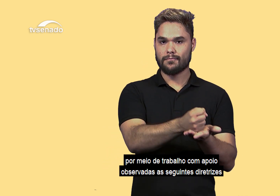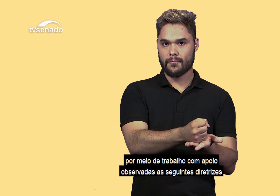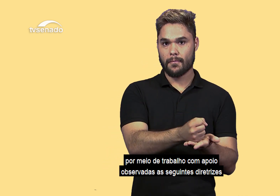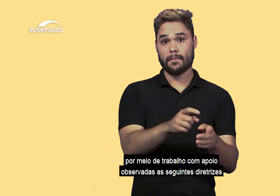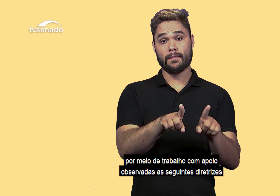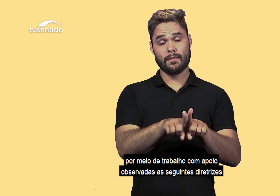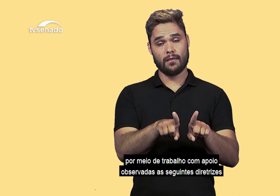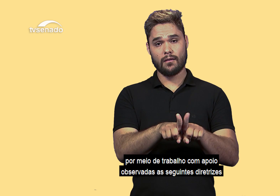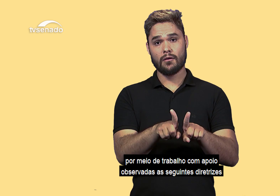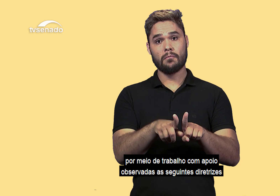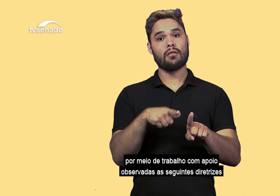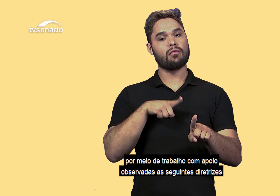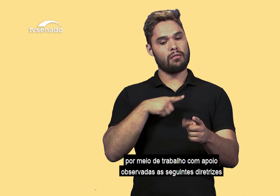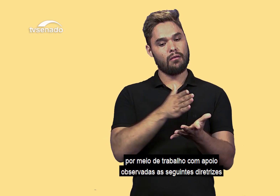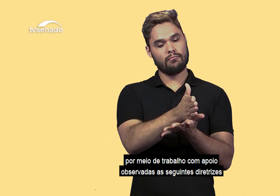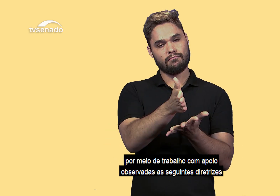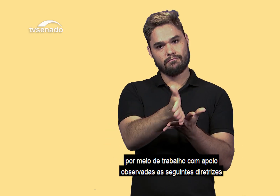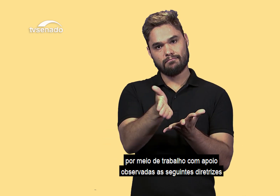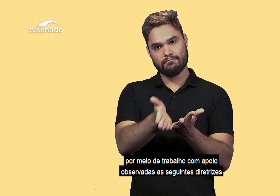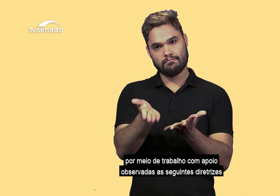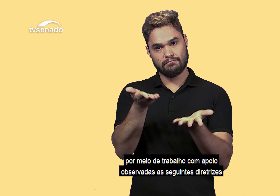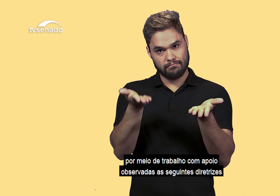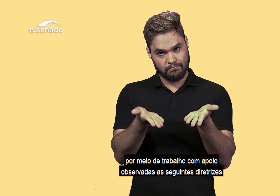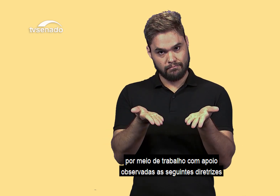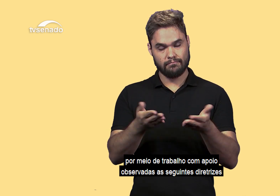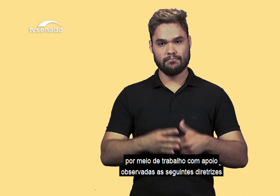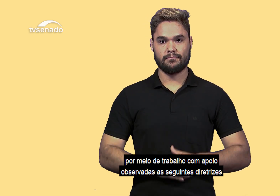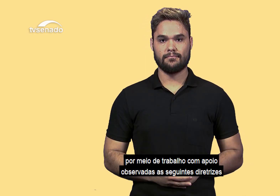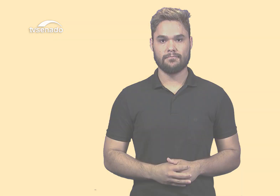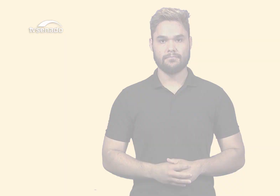observadas as seguintes diretrizes.